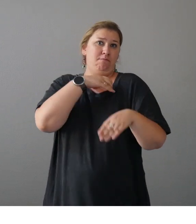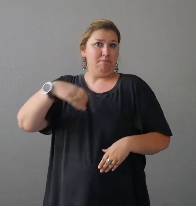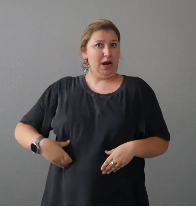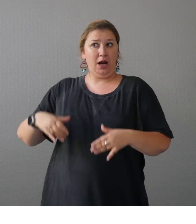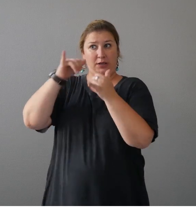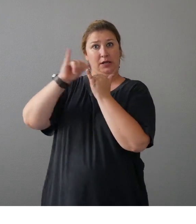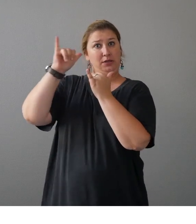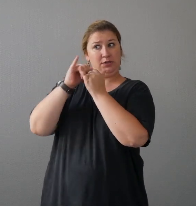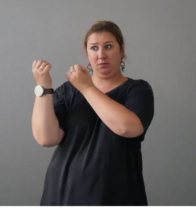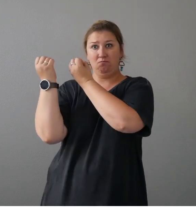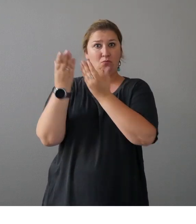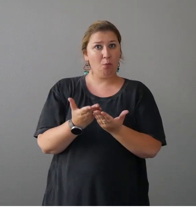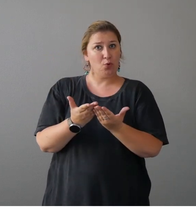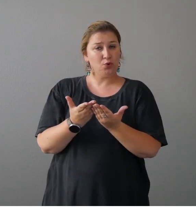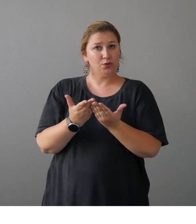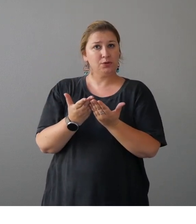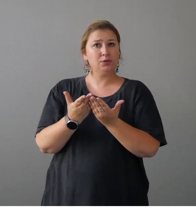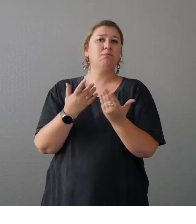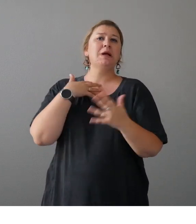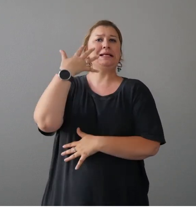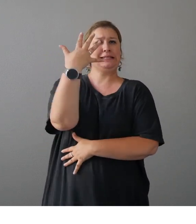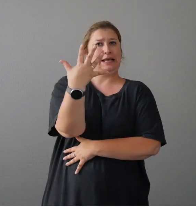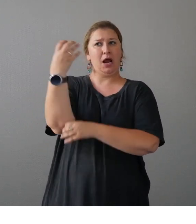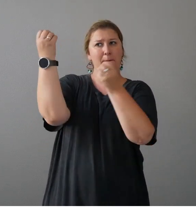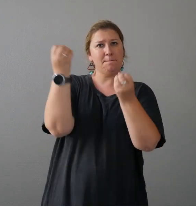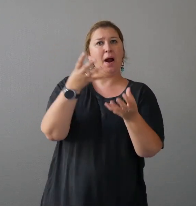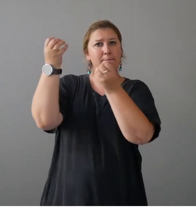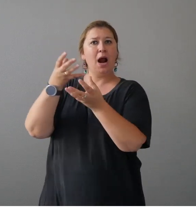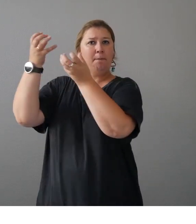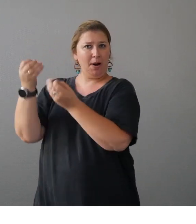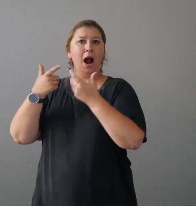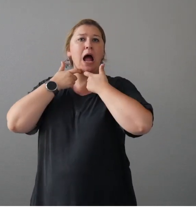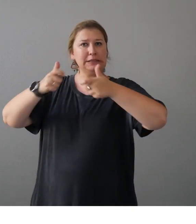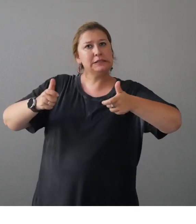De septembre à décembre, des dizaines d'événements accessibles à tous.